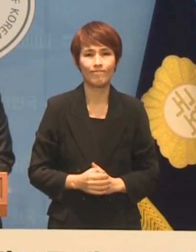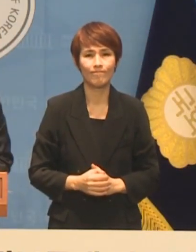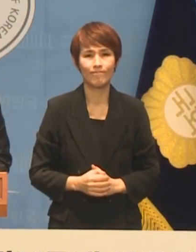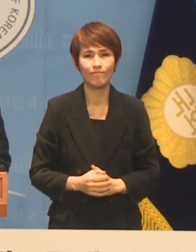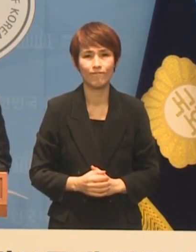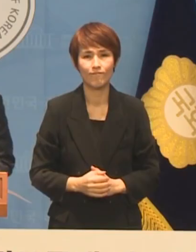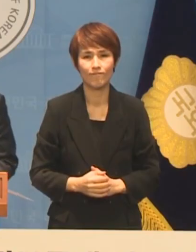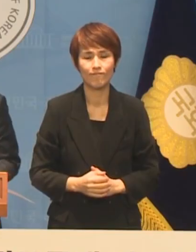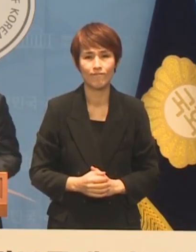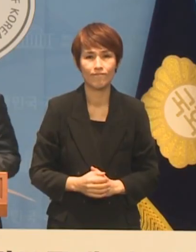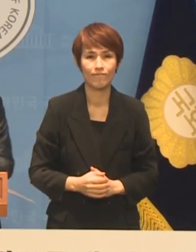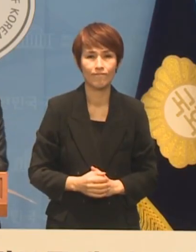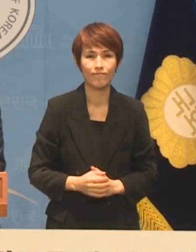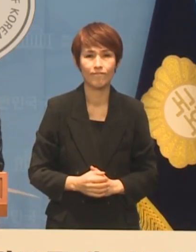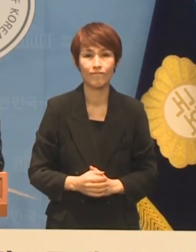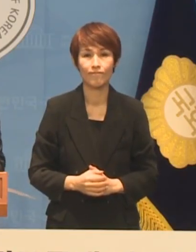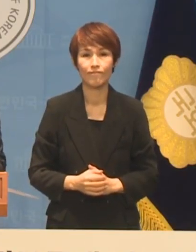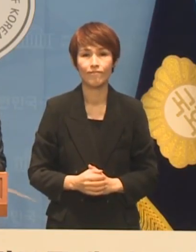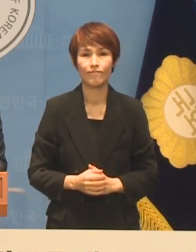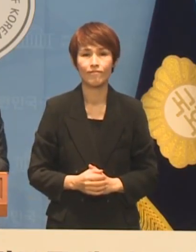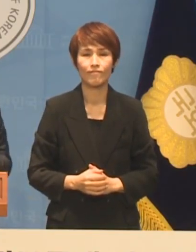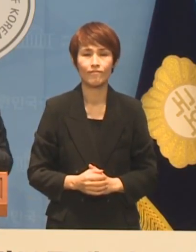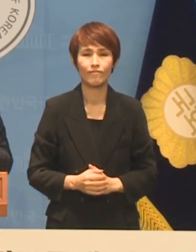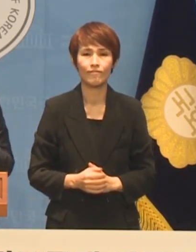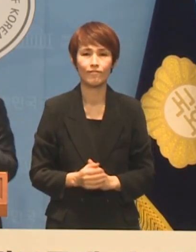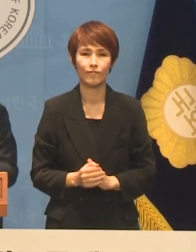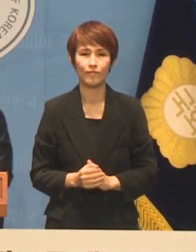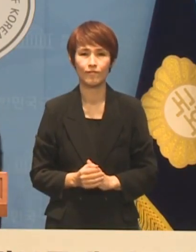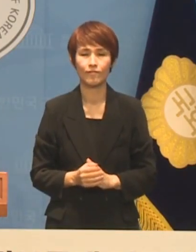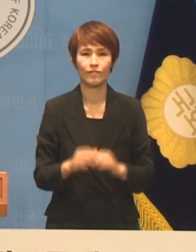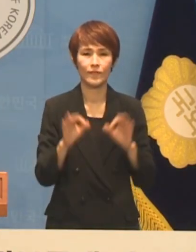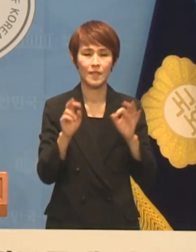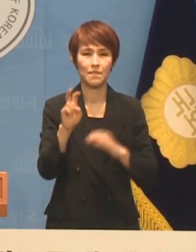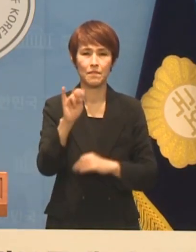네, 다음으로 김영균재단 김민숙 이사장님의 지지 발언을 읽겠습니다.